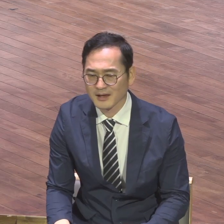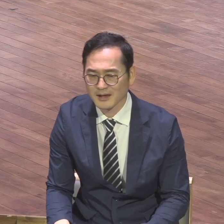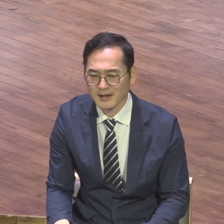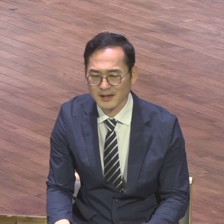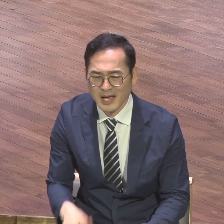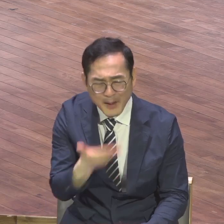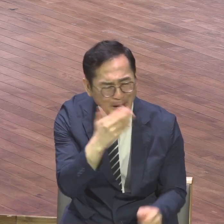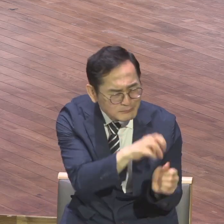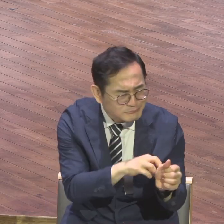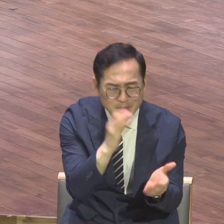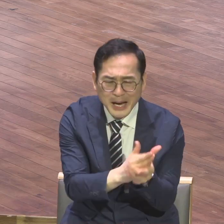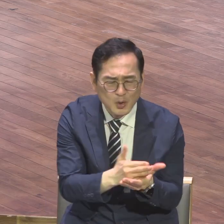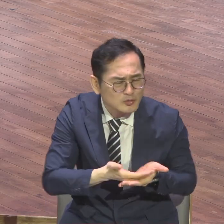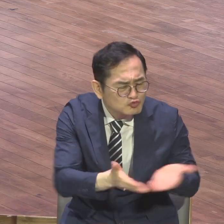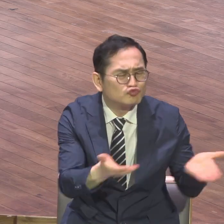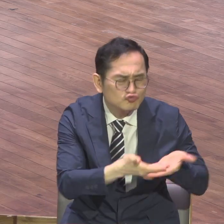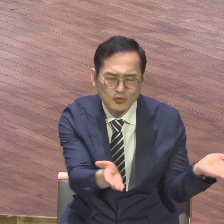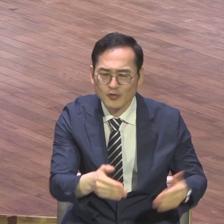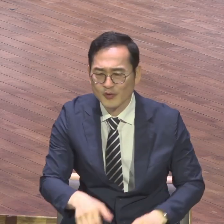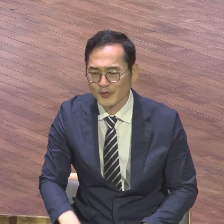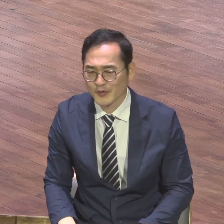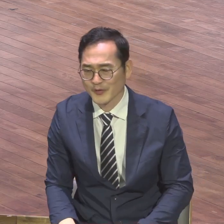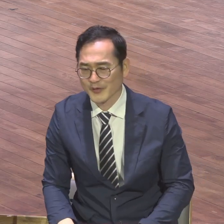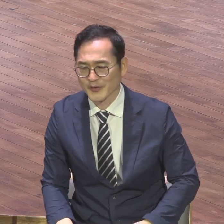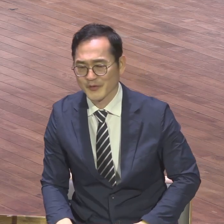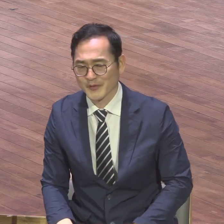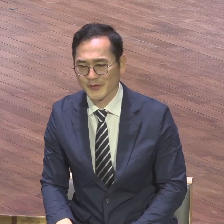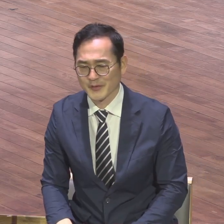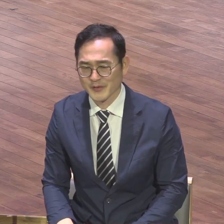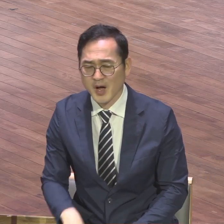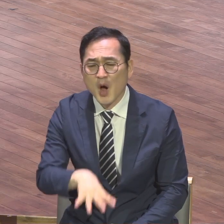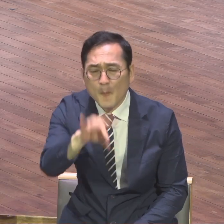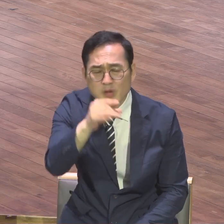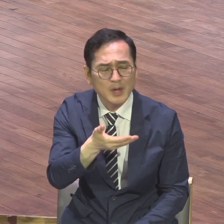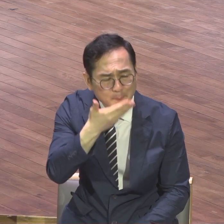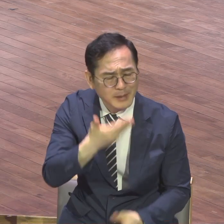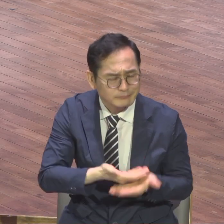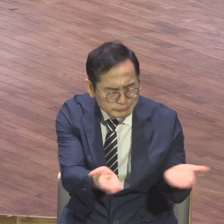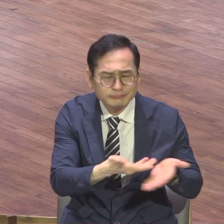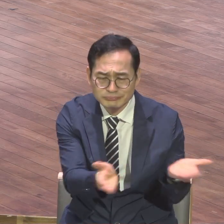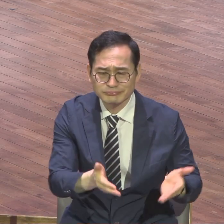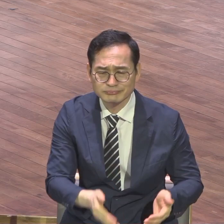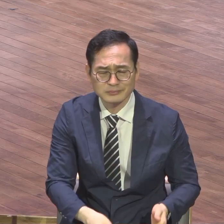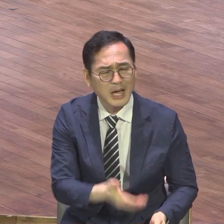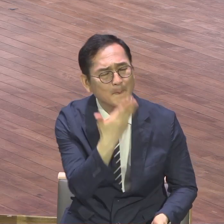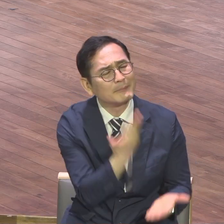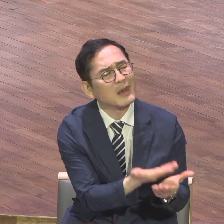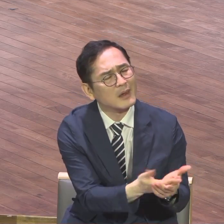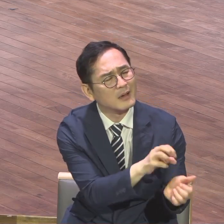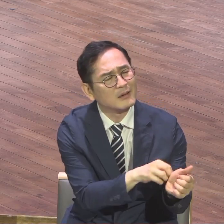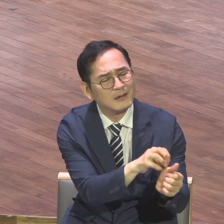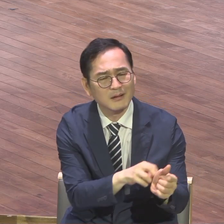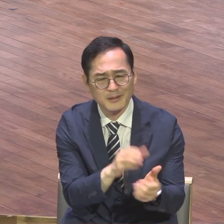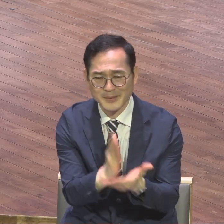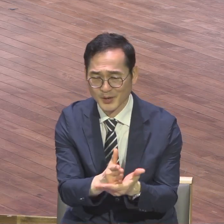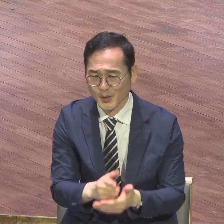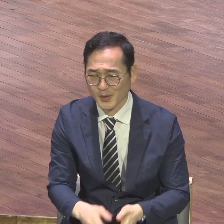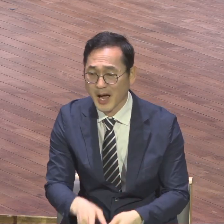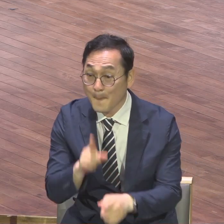얻어먹으면 안 돼. 그건 일단 증거요. 그럼 일단 사놓고 먹여야 돼. 이 말씀 음식도 먹이고 말씀도